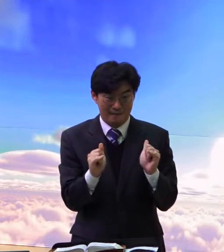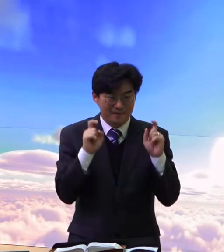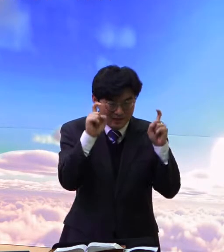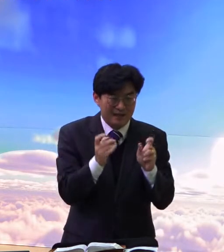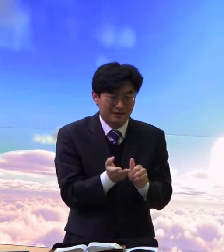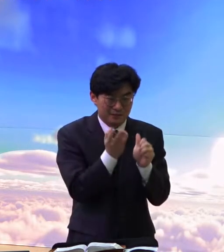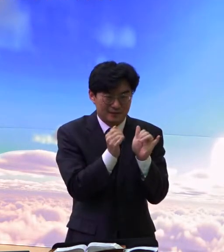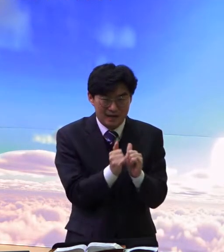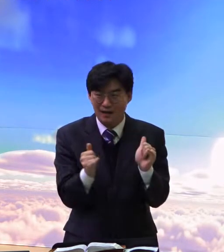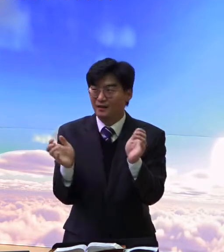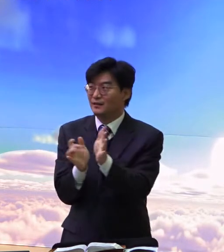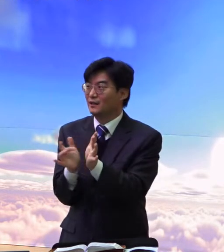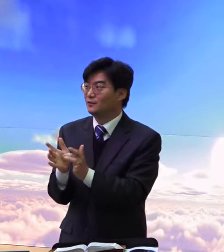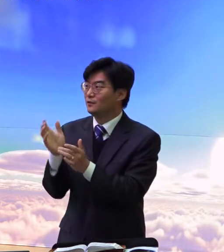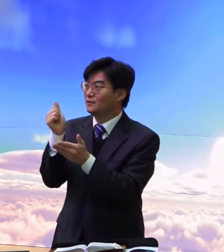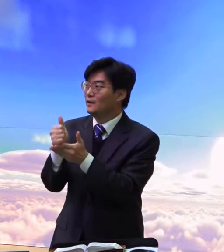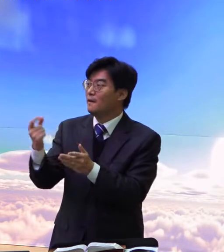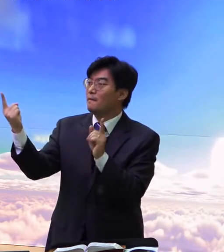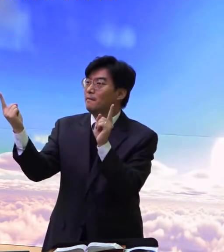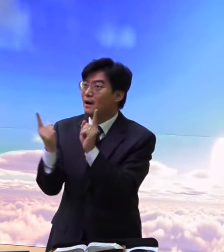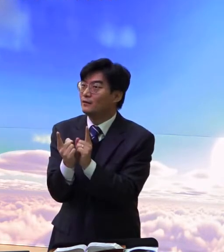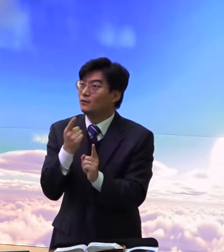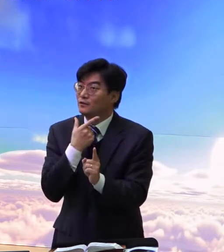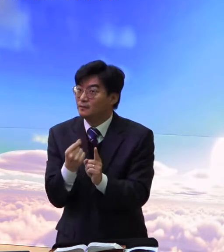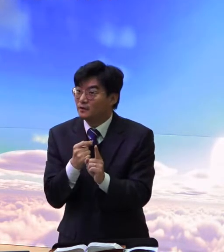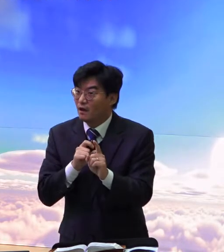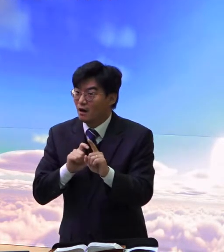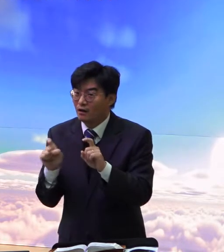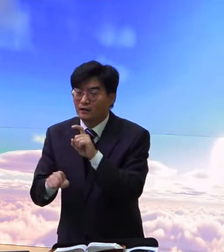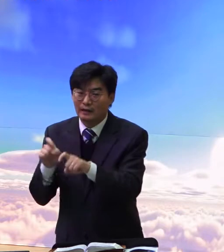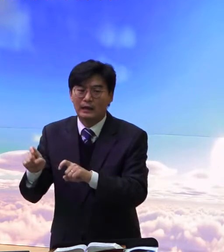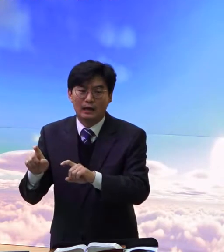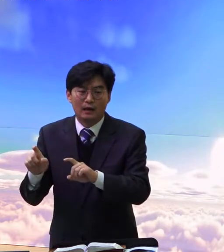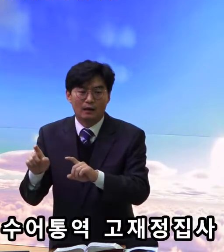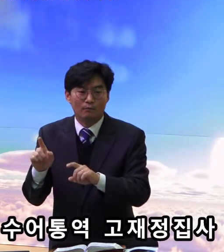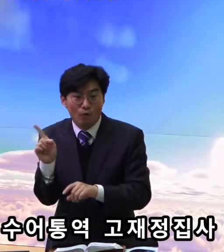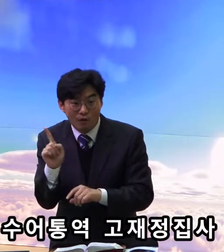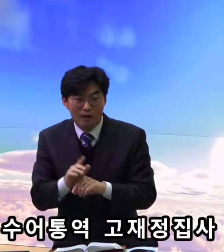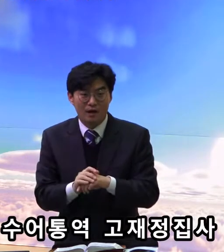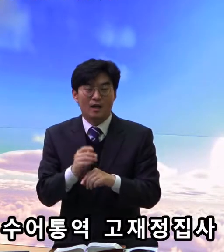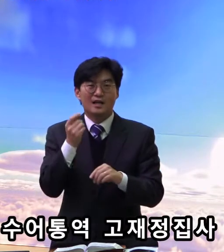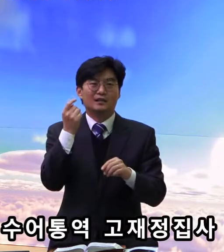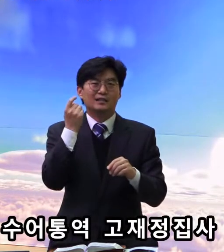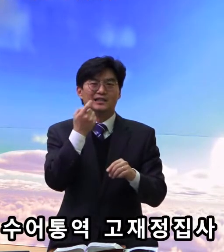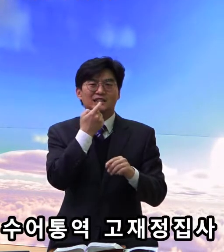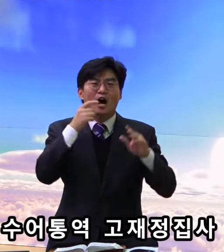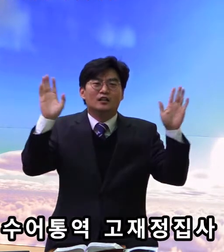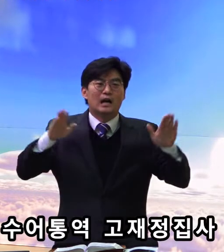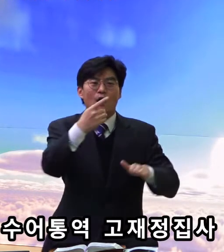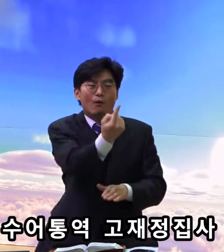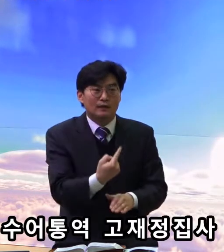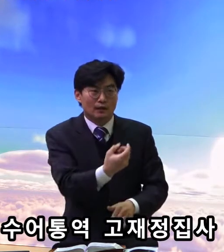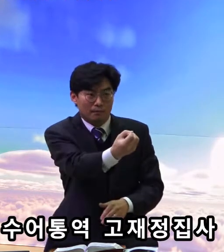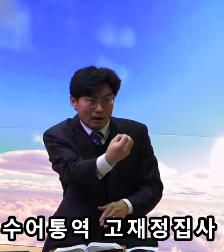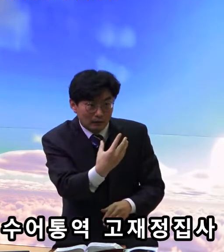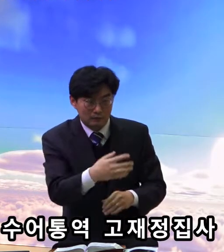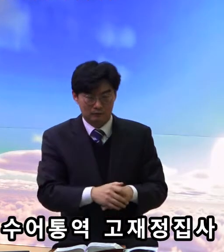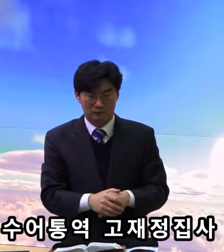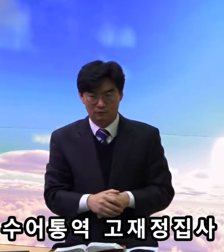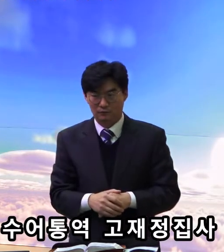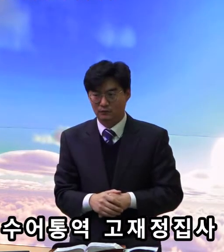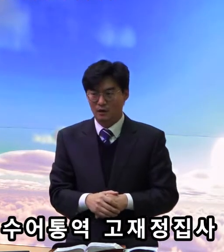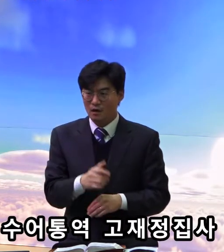생각이 드십니까? 천사들이 나타나서 알려주고 천군 천사가 하나님을 찬송하고 그 소식을 들은